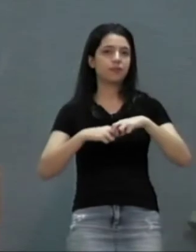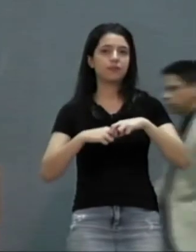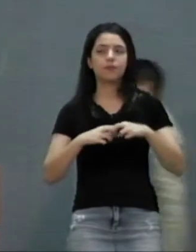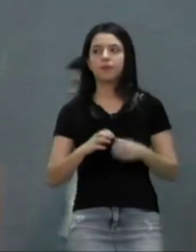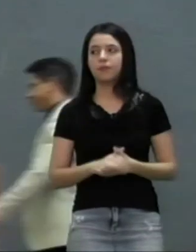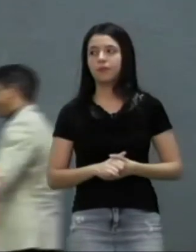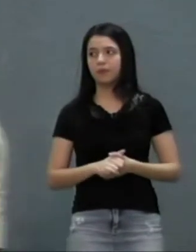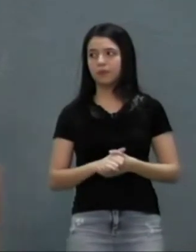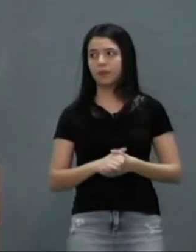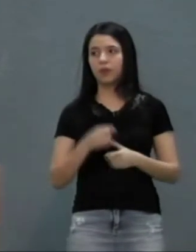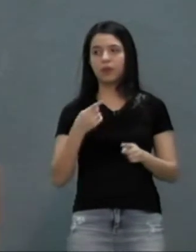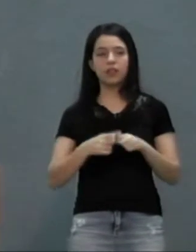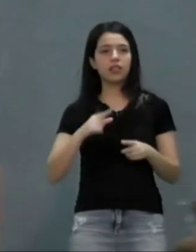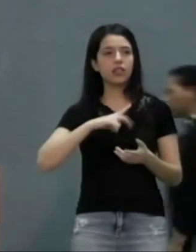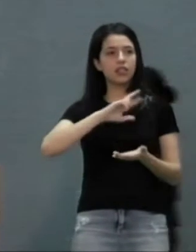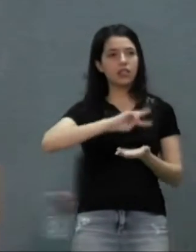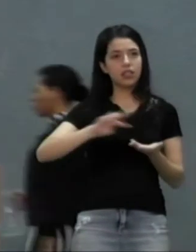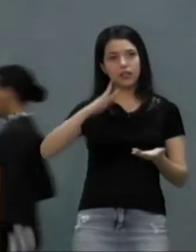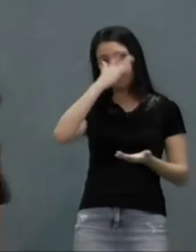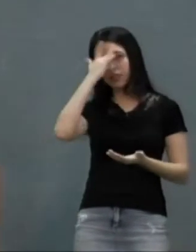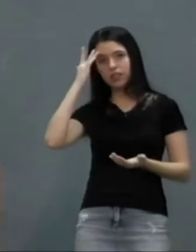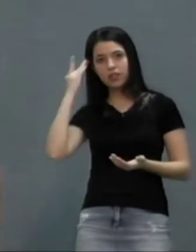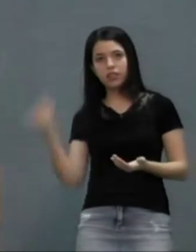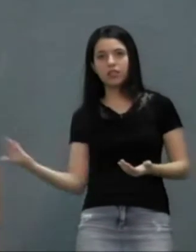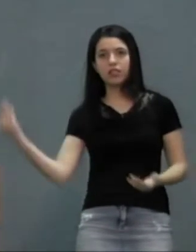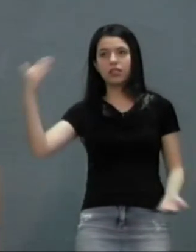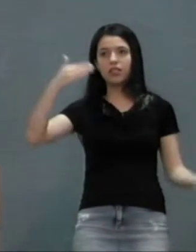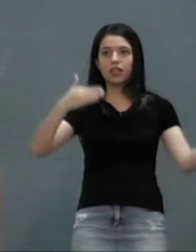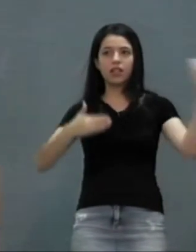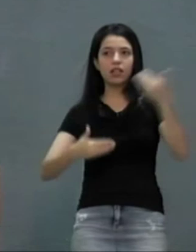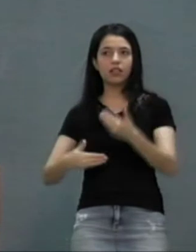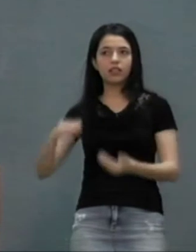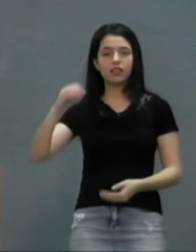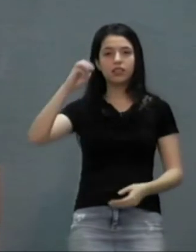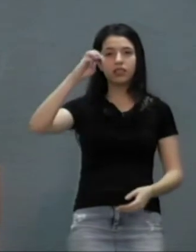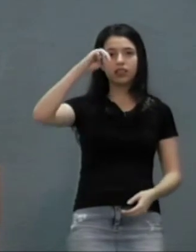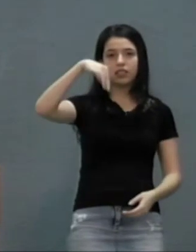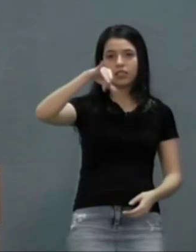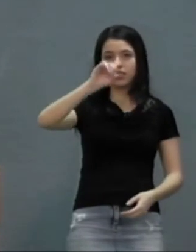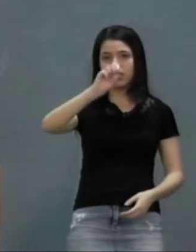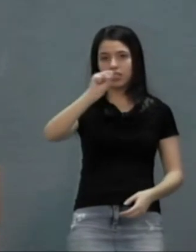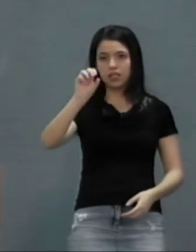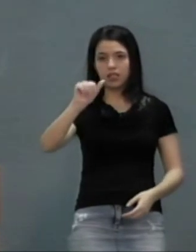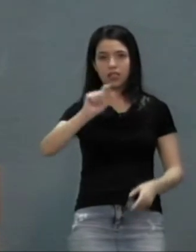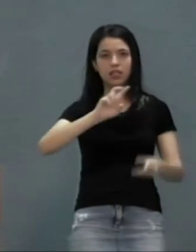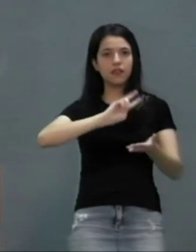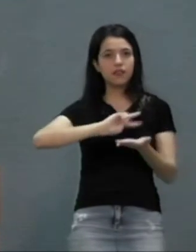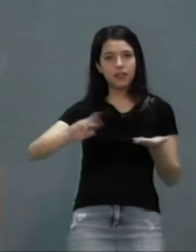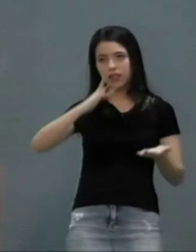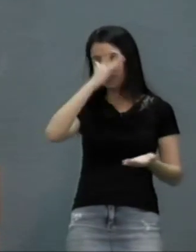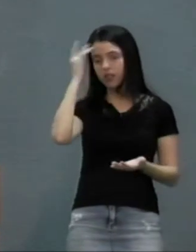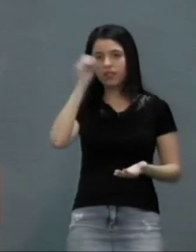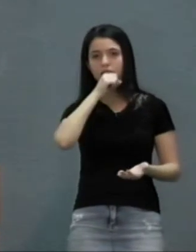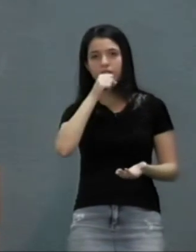vários momentos da missa que tem ali, ou os cultos também, e são muitas pessoas idosas que participam ali, a gente olhar com mais carinho, com mais